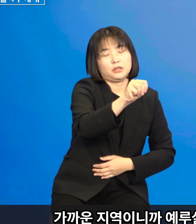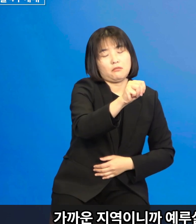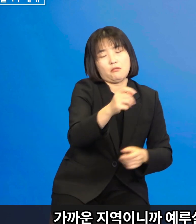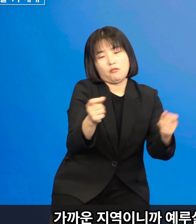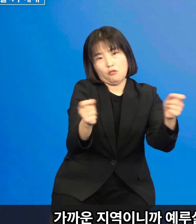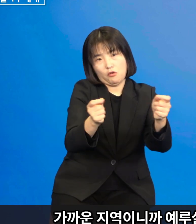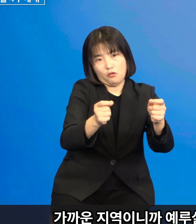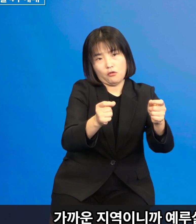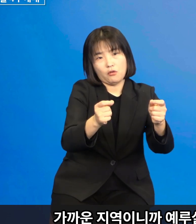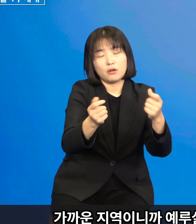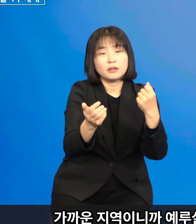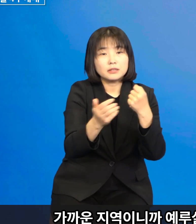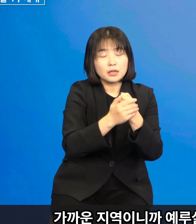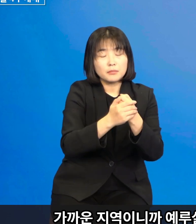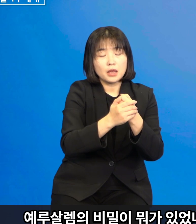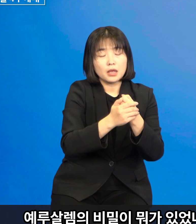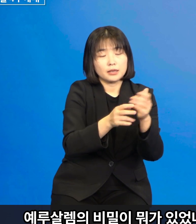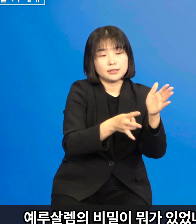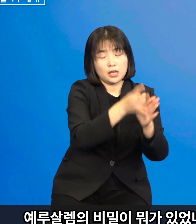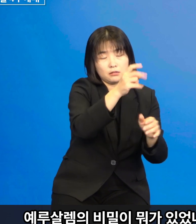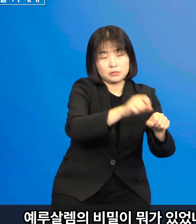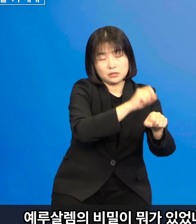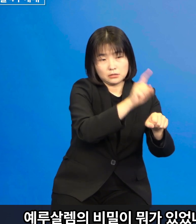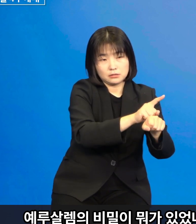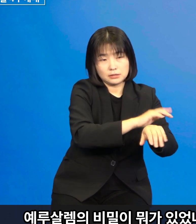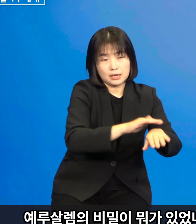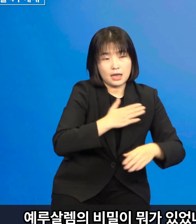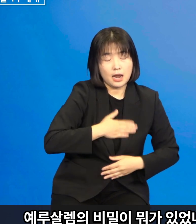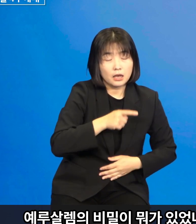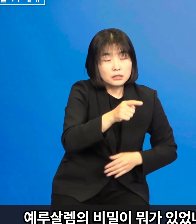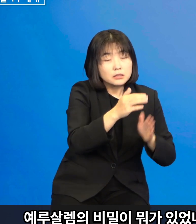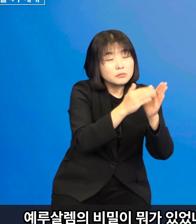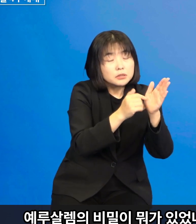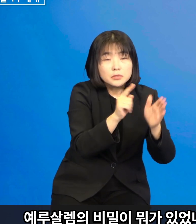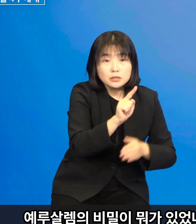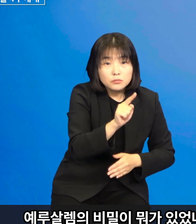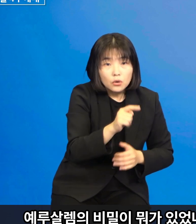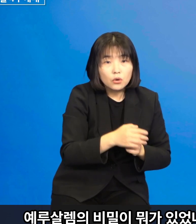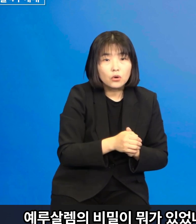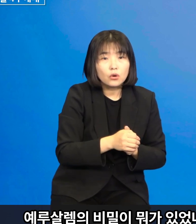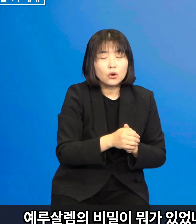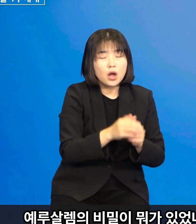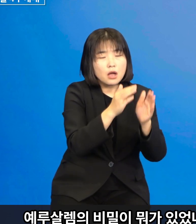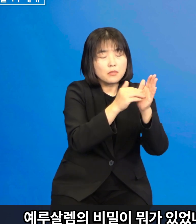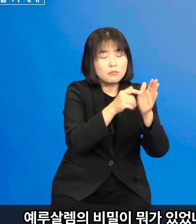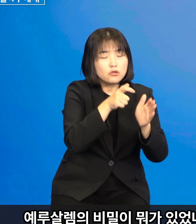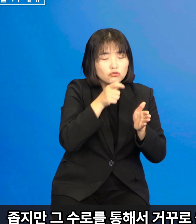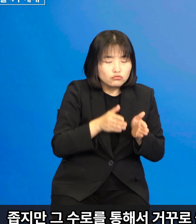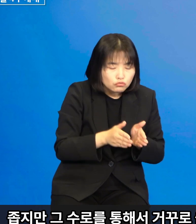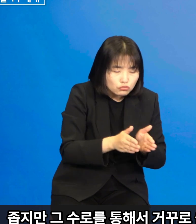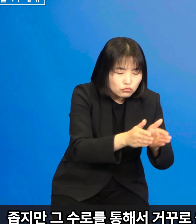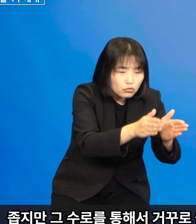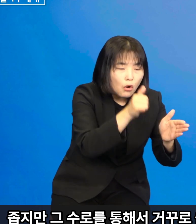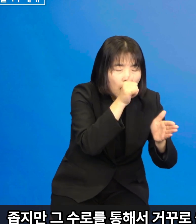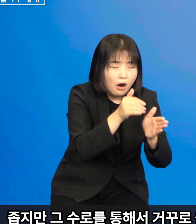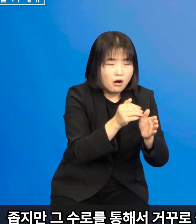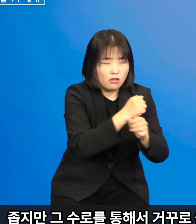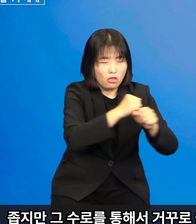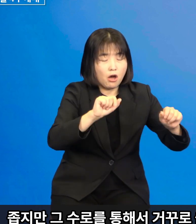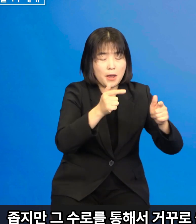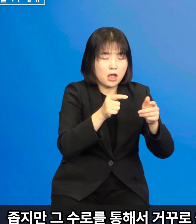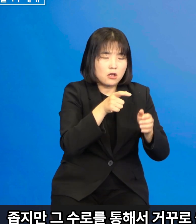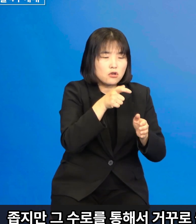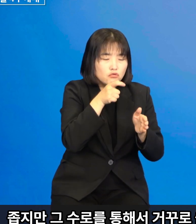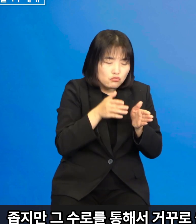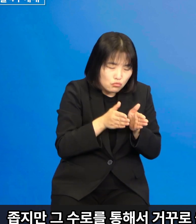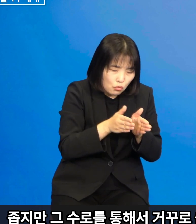지역이니까 예루살렘의 특성을 잘 알고 있었는데, 예루살렘의 비밀이 뭐가 있었냐면 비밀 수로가 있다는 겁니다. 수로. 좁지만 그 수로를 통해서